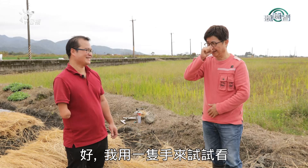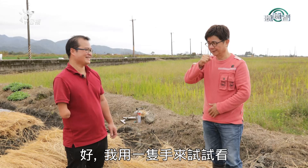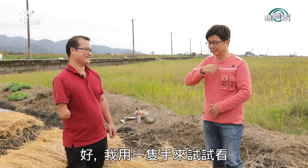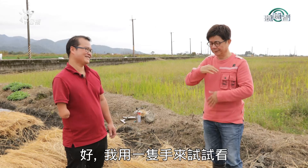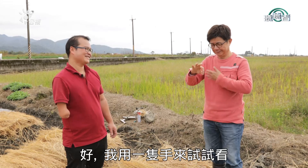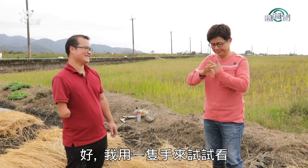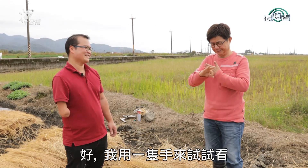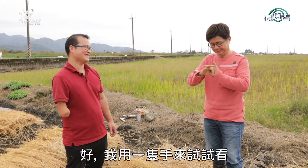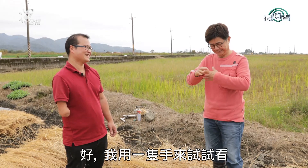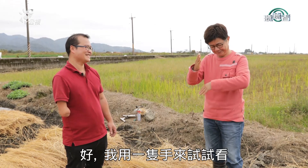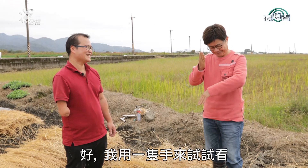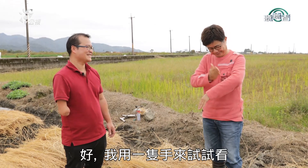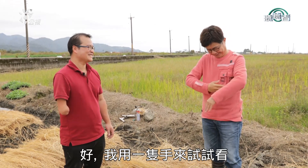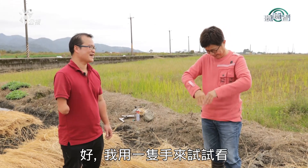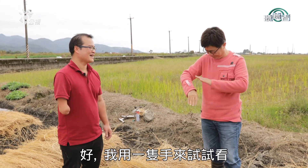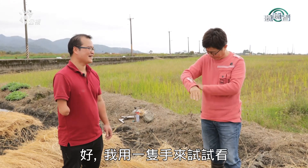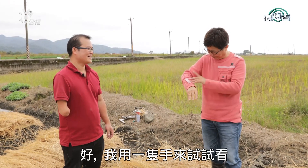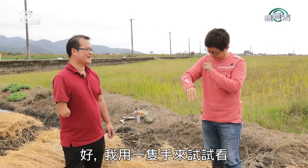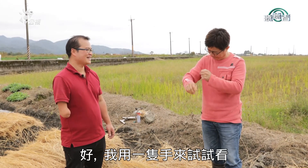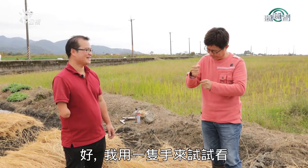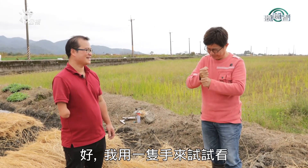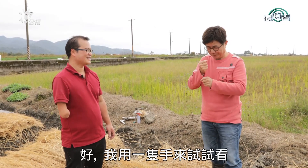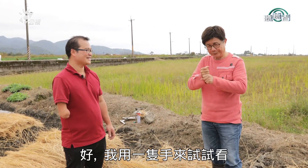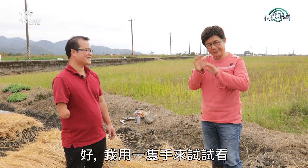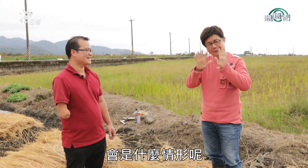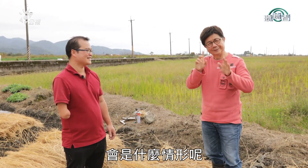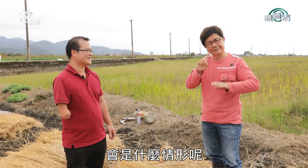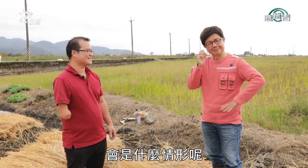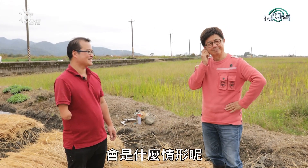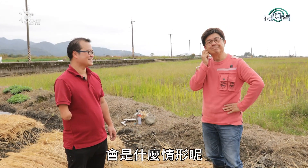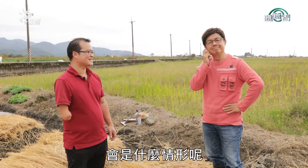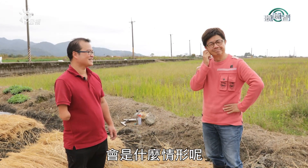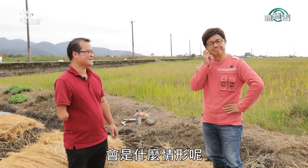好，我用一只手来试试看啊，会是什么情形呢？